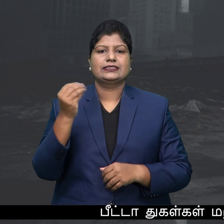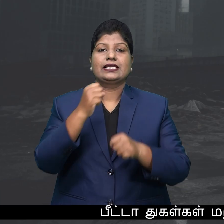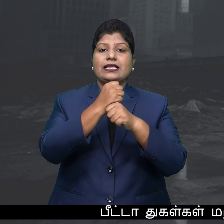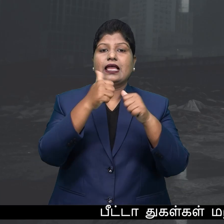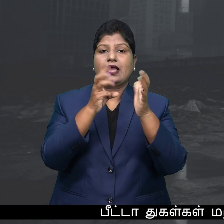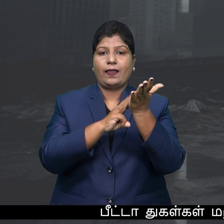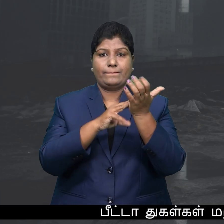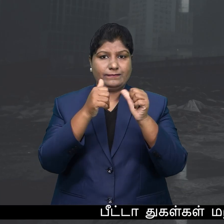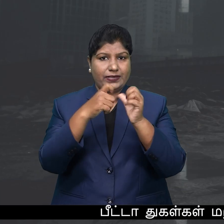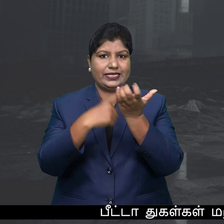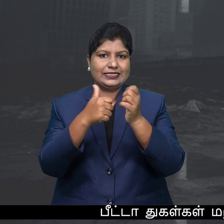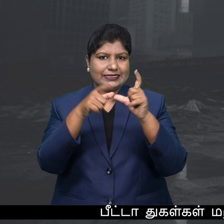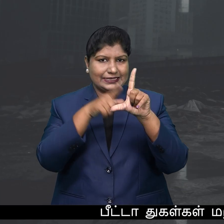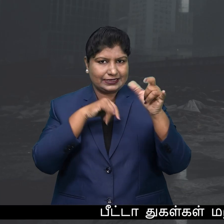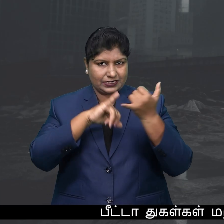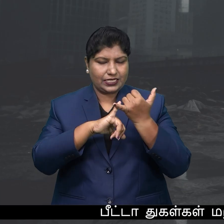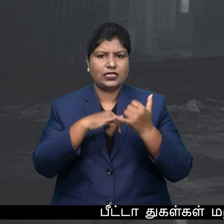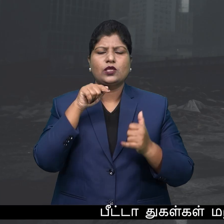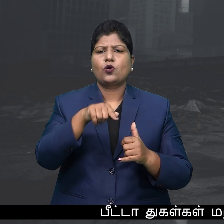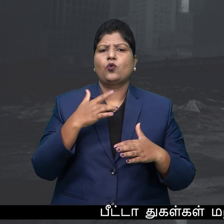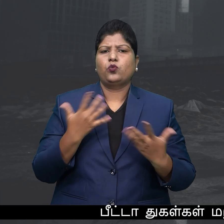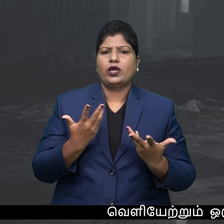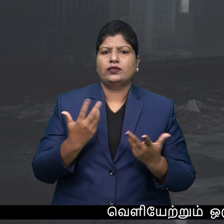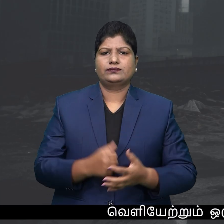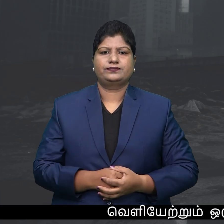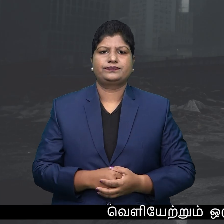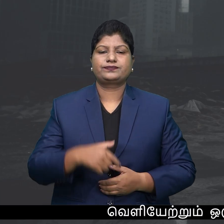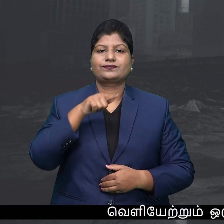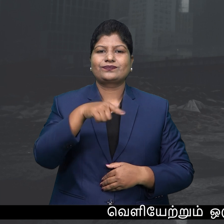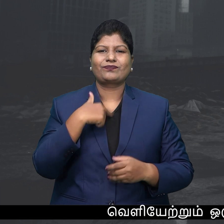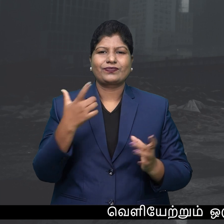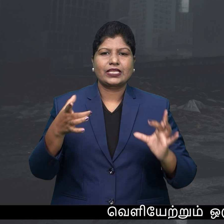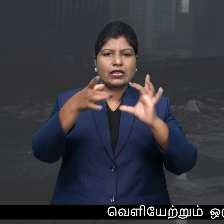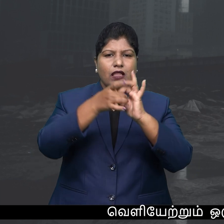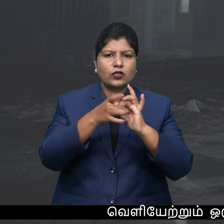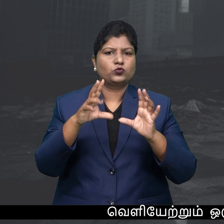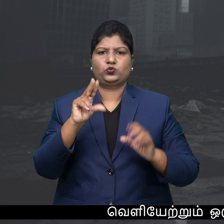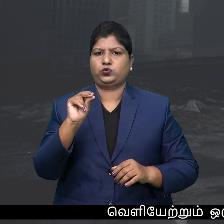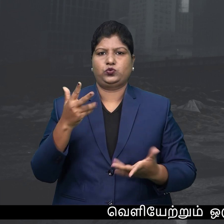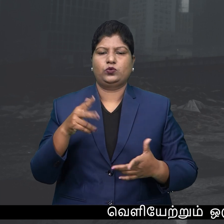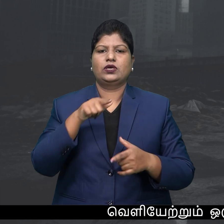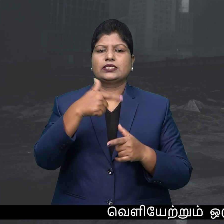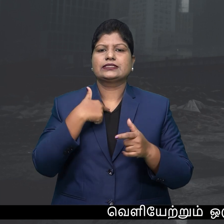பீட்டா துகள்கள் மற்றும் காமா கதிர்களை வெளியேற்றும் ஒரு நிகழ்வாகும் மற்றும்